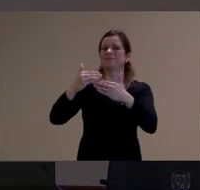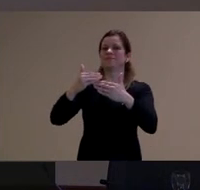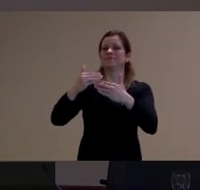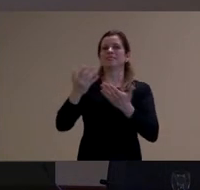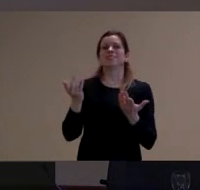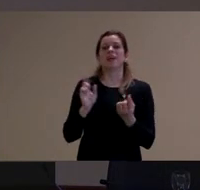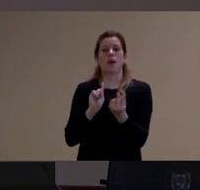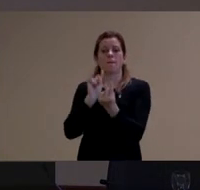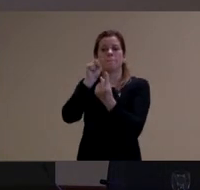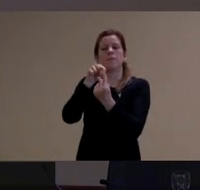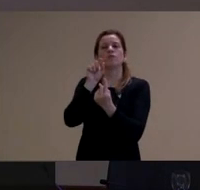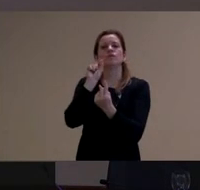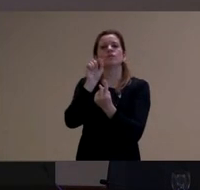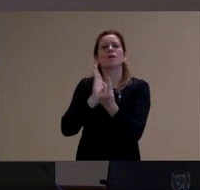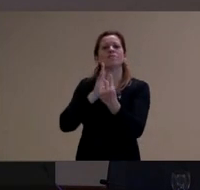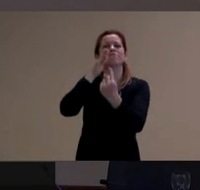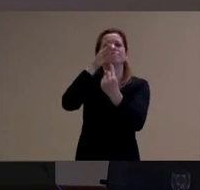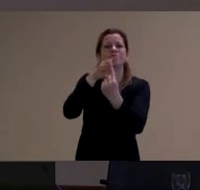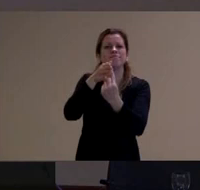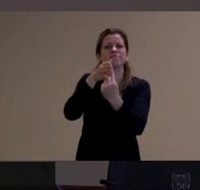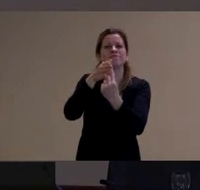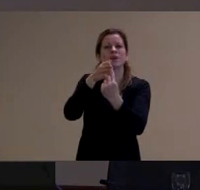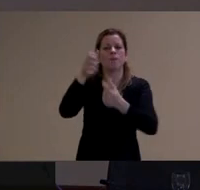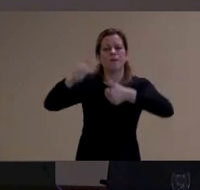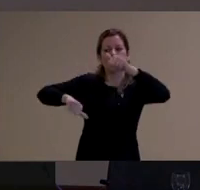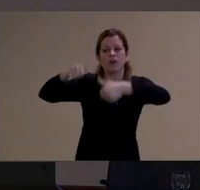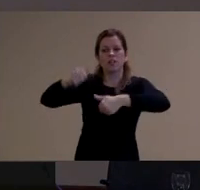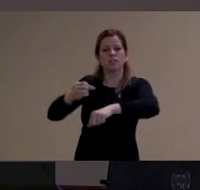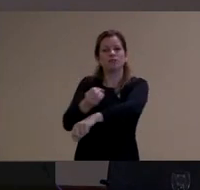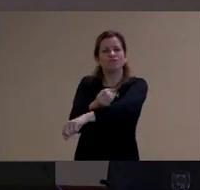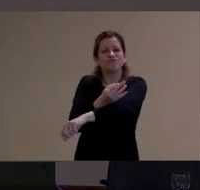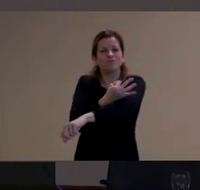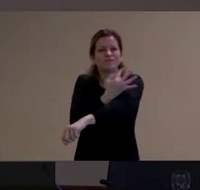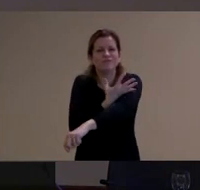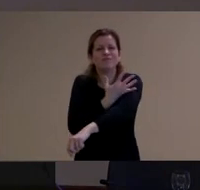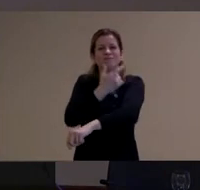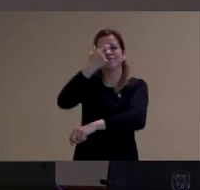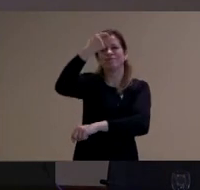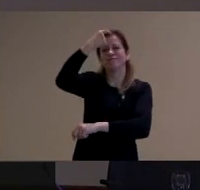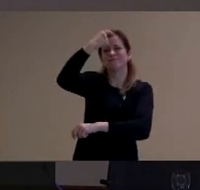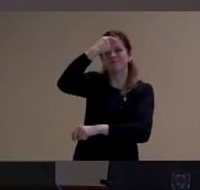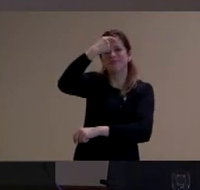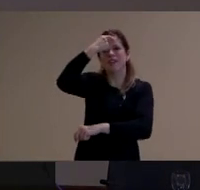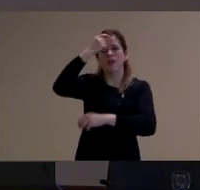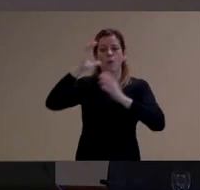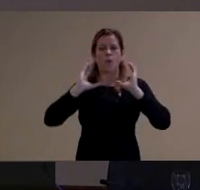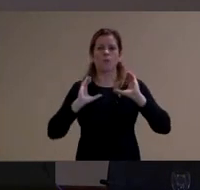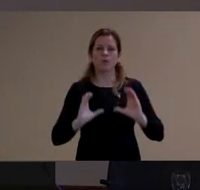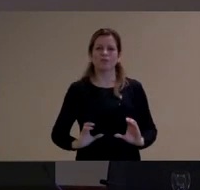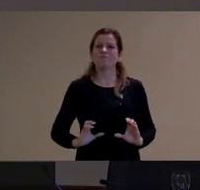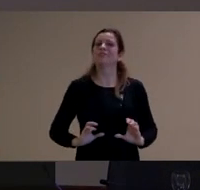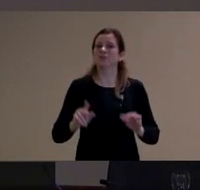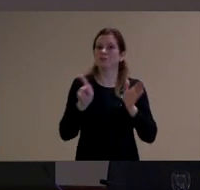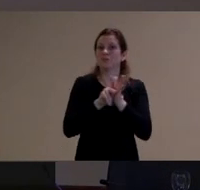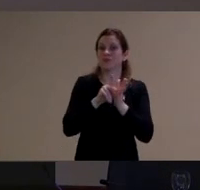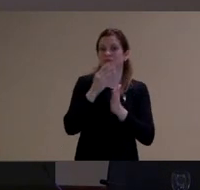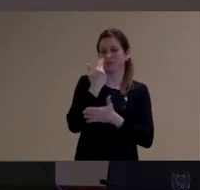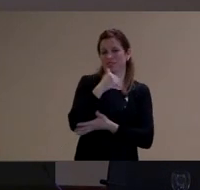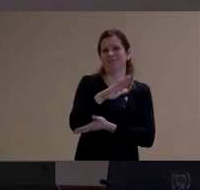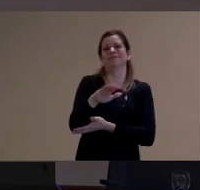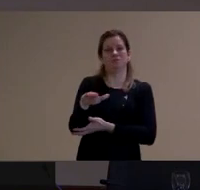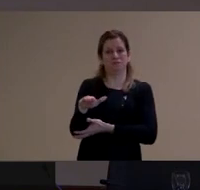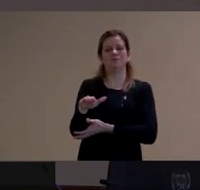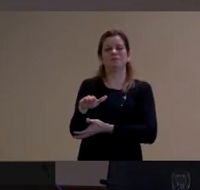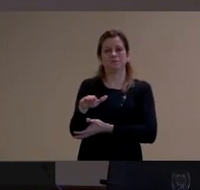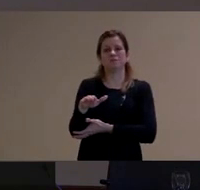apontam para uma avaliação tanto emocional cognitiva e comportamental da criança o e enganar